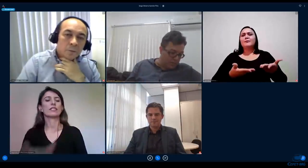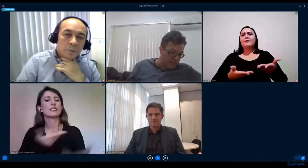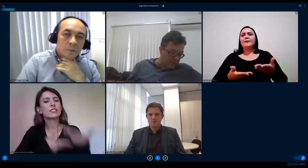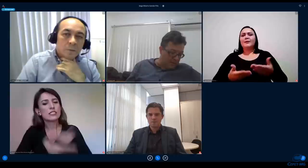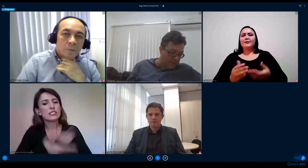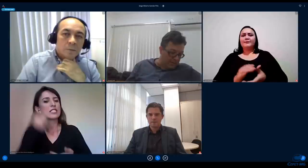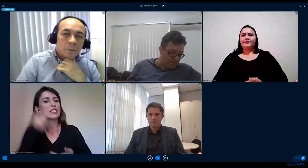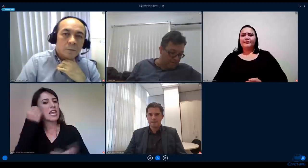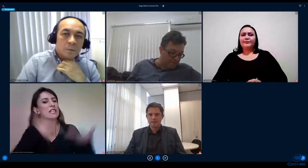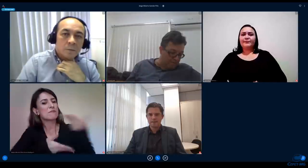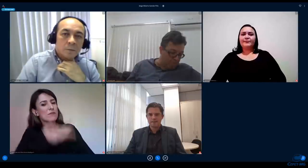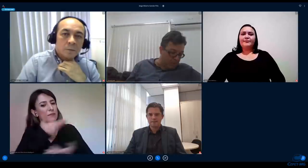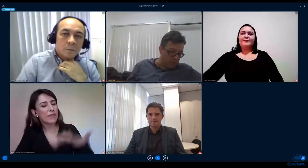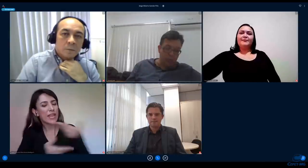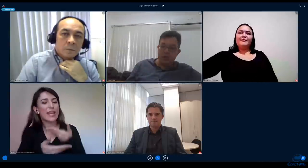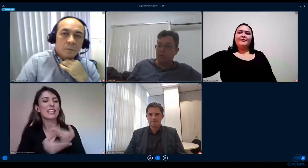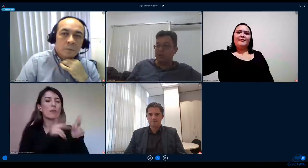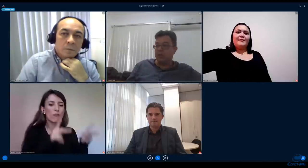e